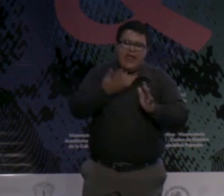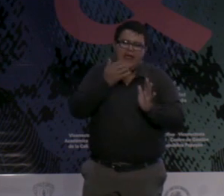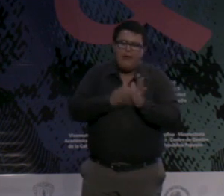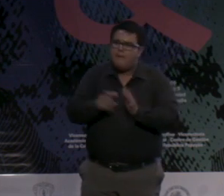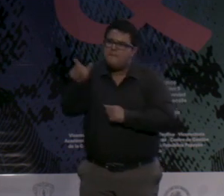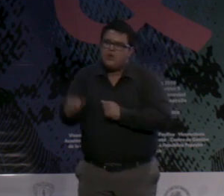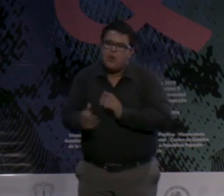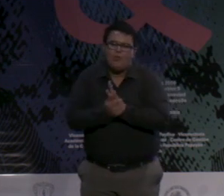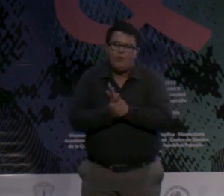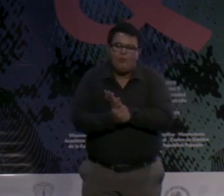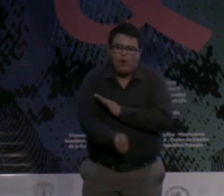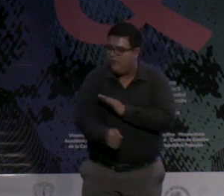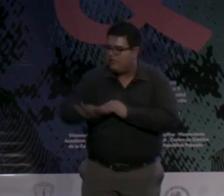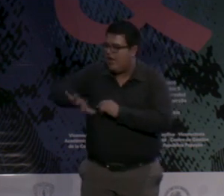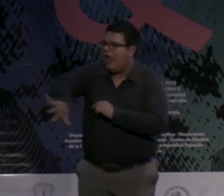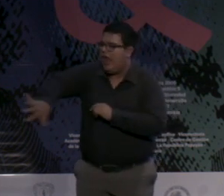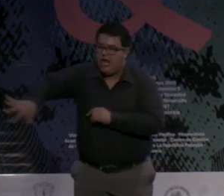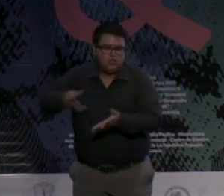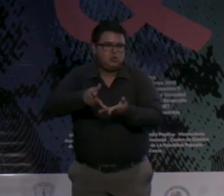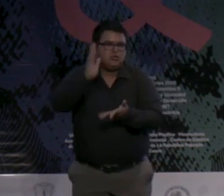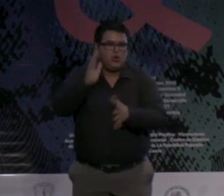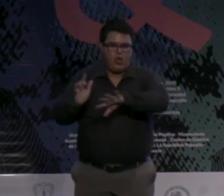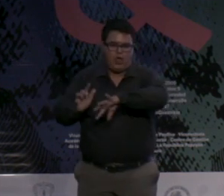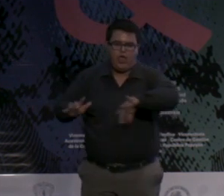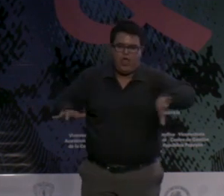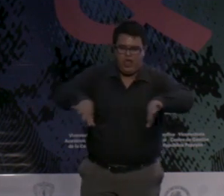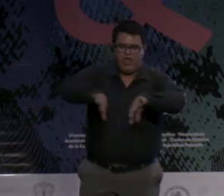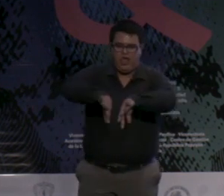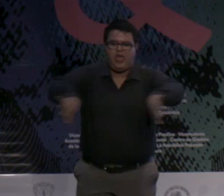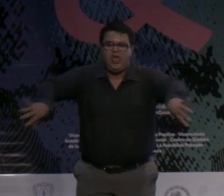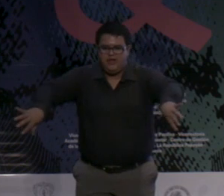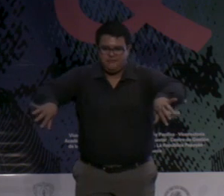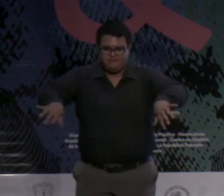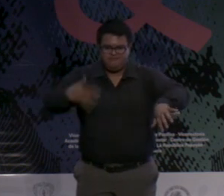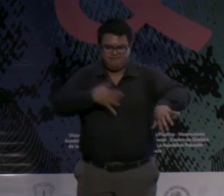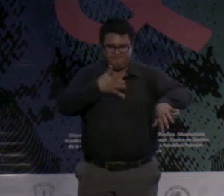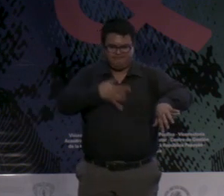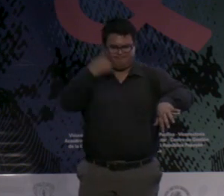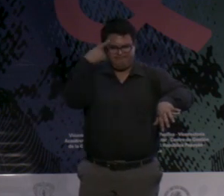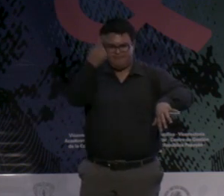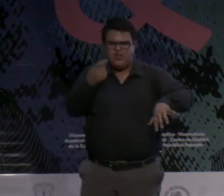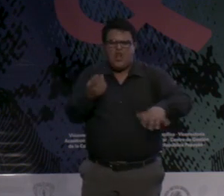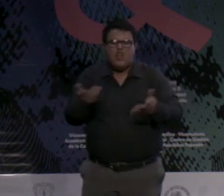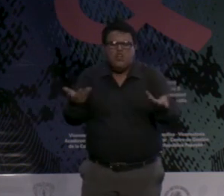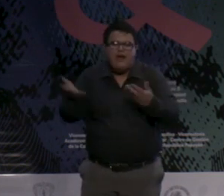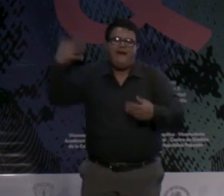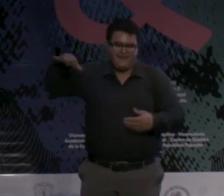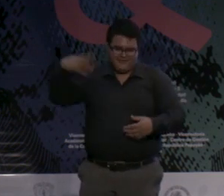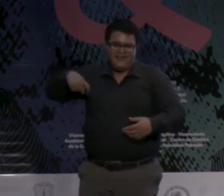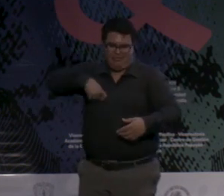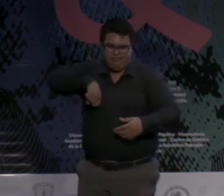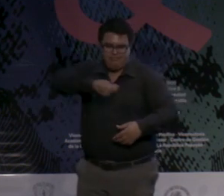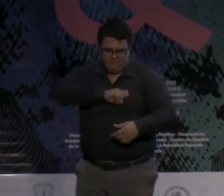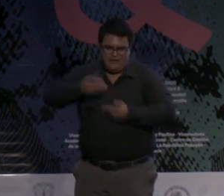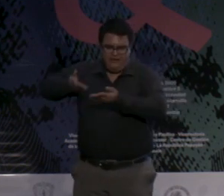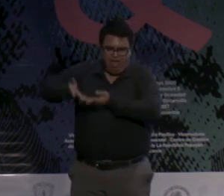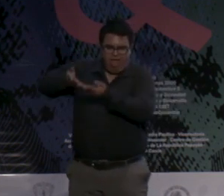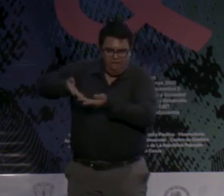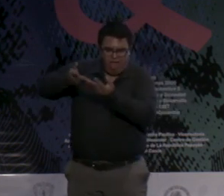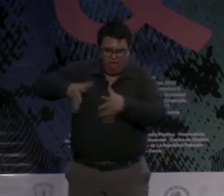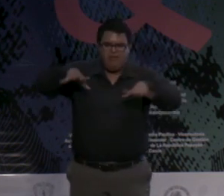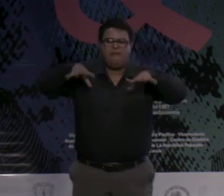pobres en todo nuestro territorio, una condición que tiene raíces profundas en el periodo colonial y en la actitud